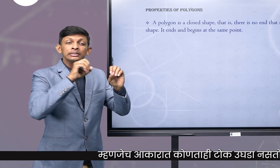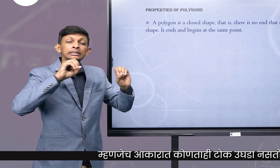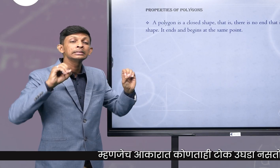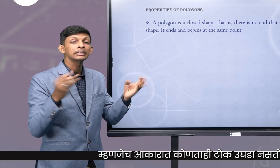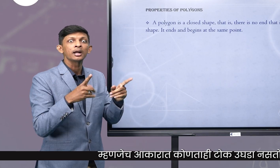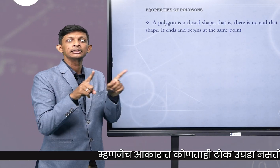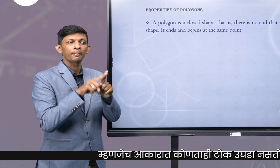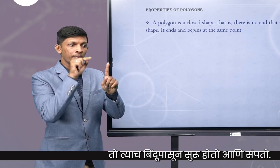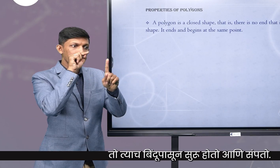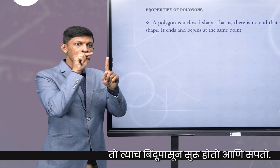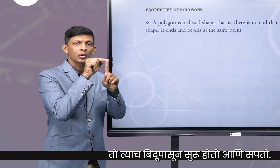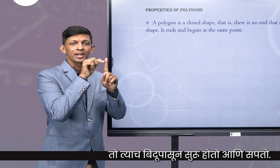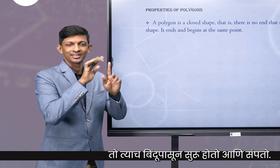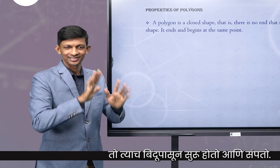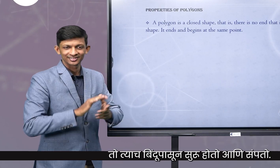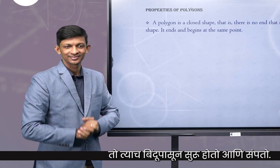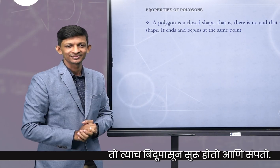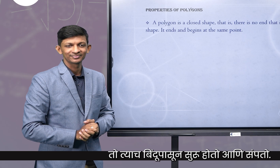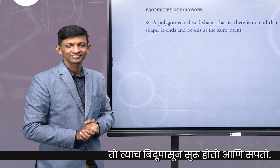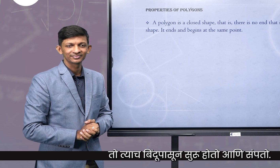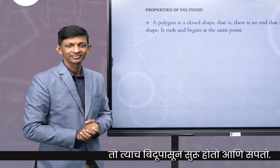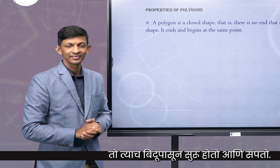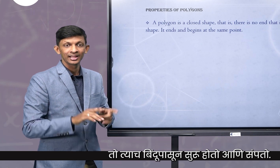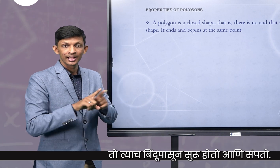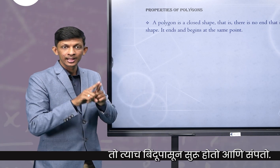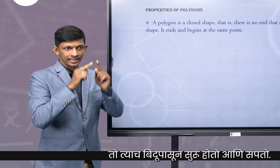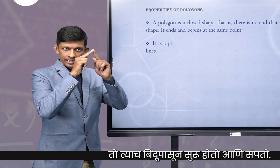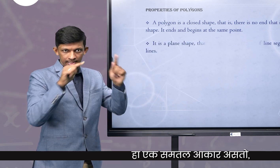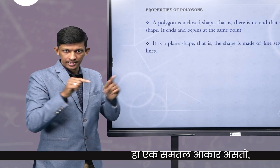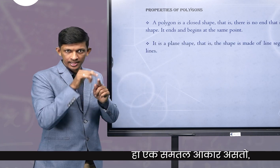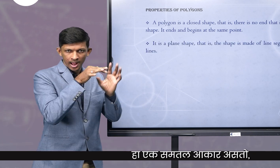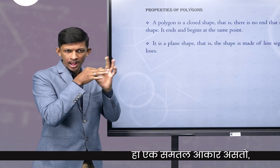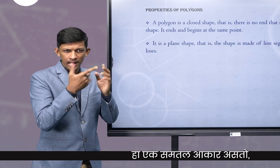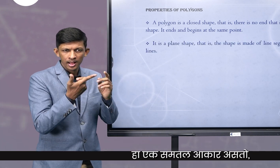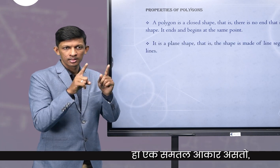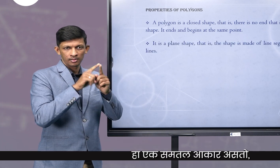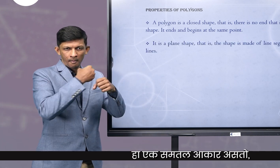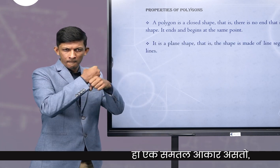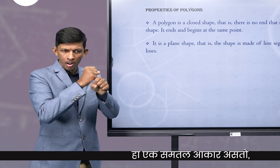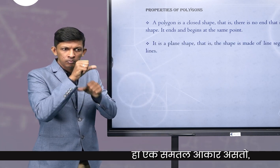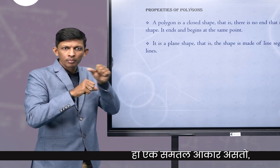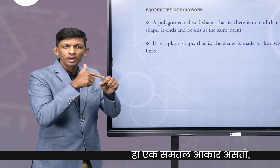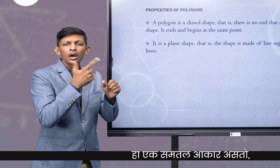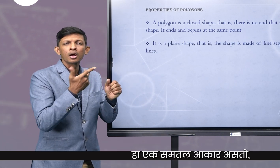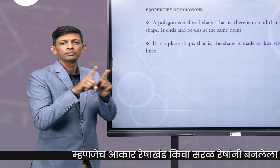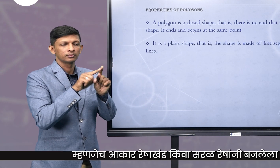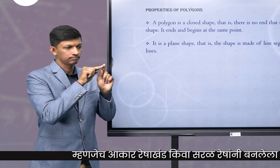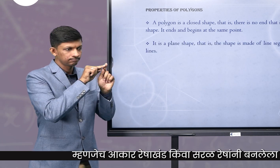नसतो. तो त्याच बिंदूपासून सुरू होतो आणि संपतो. हा एक समतल आकार असतो, म्हणजेच